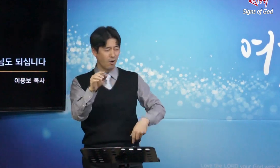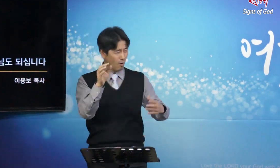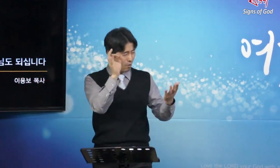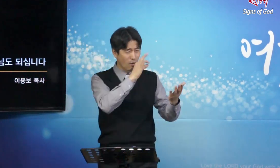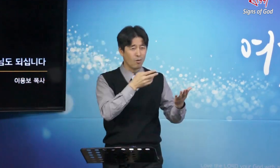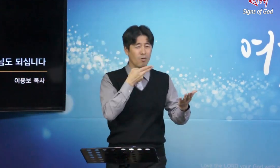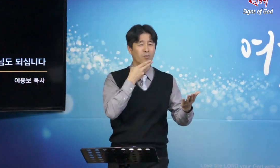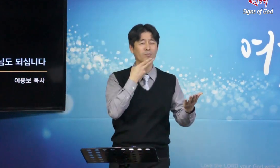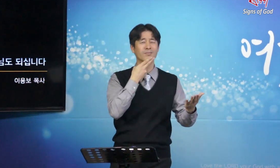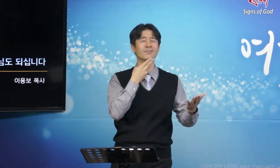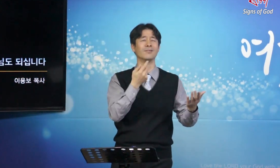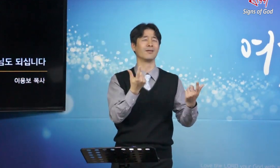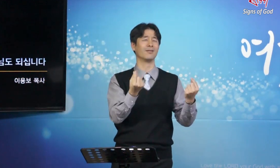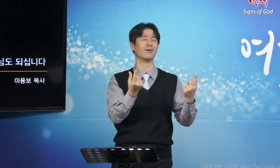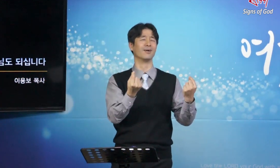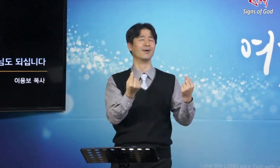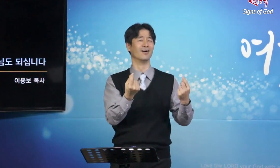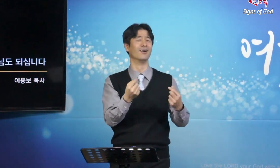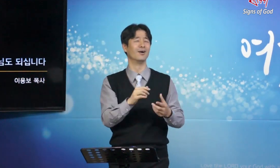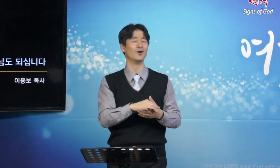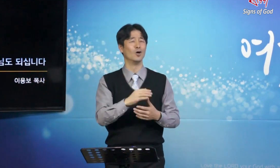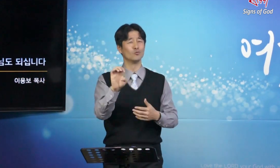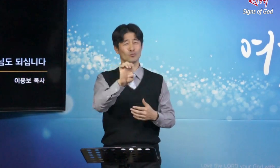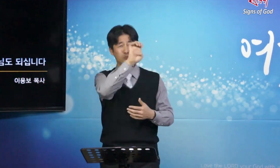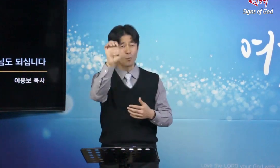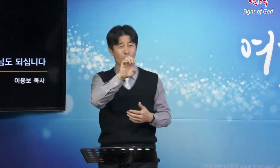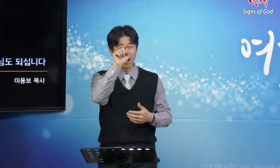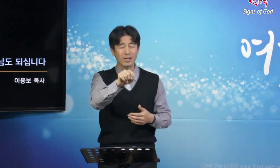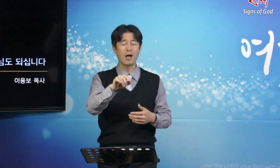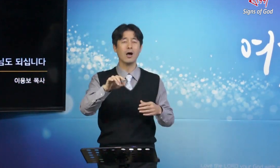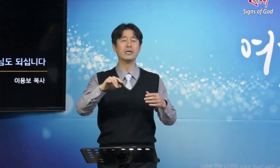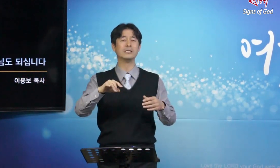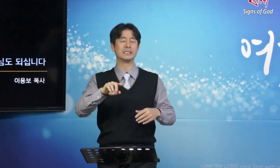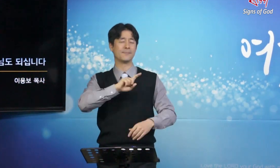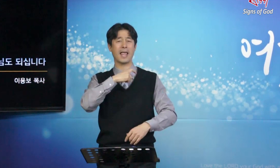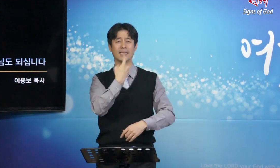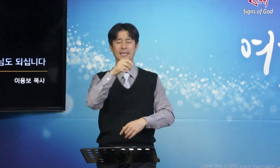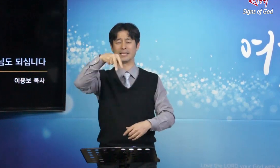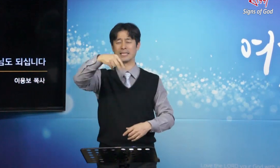모르겠습니다. 역사적 기록이 없으니까 알 수가 없죠. 유럽에서